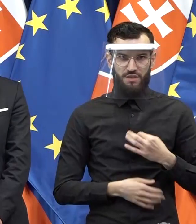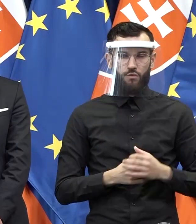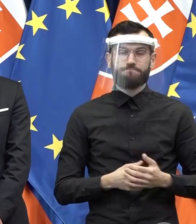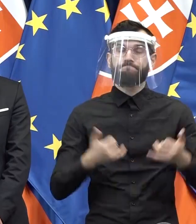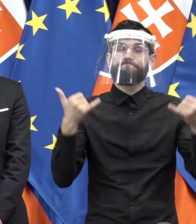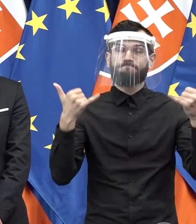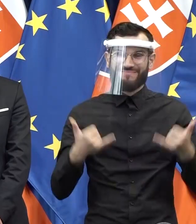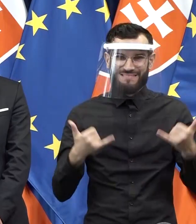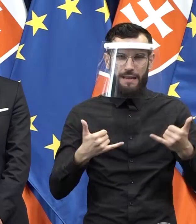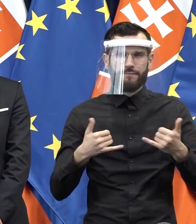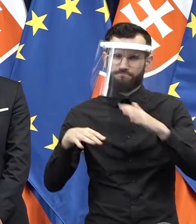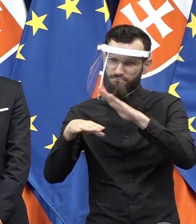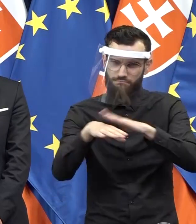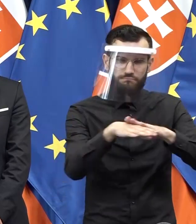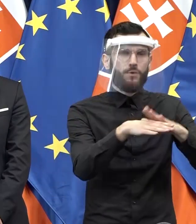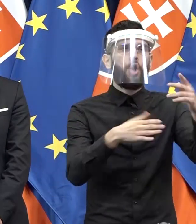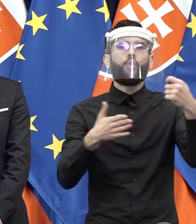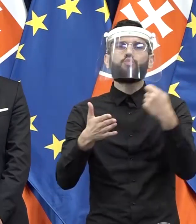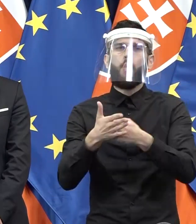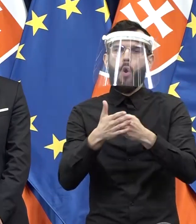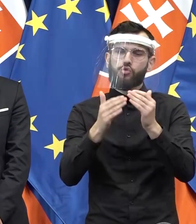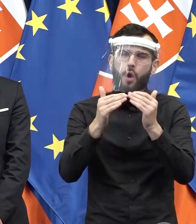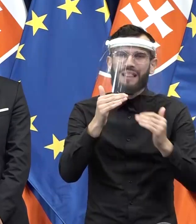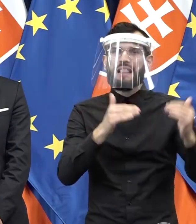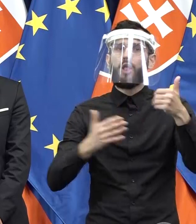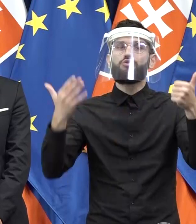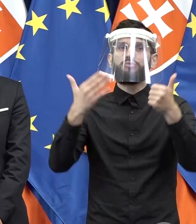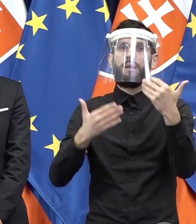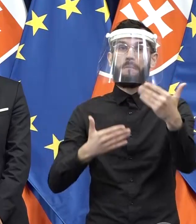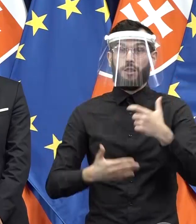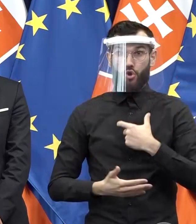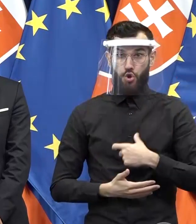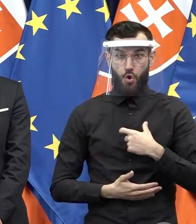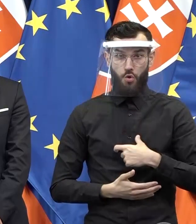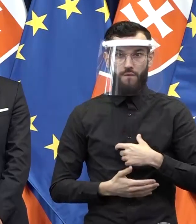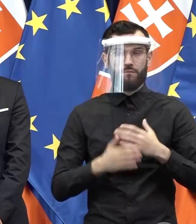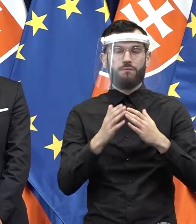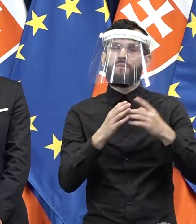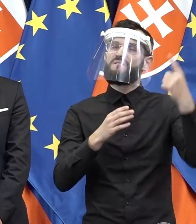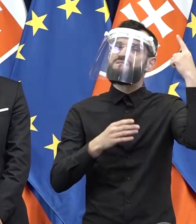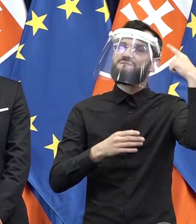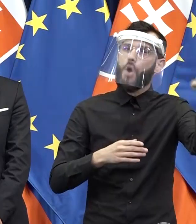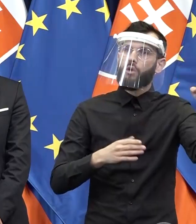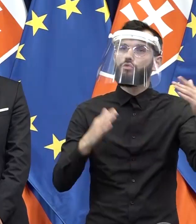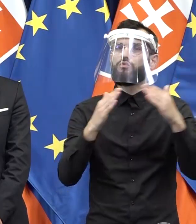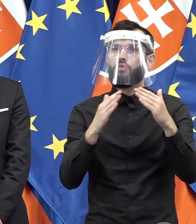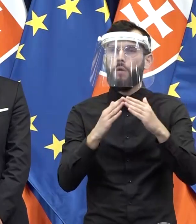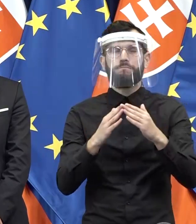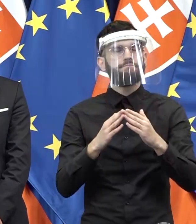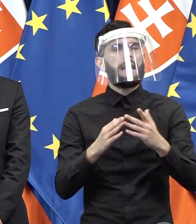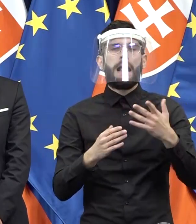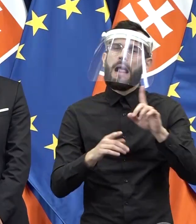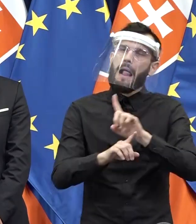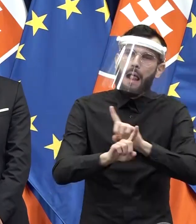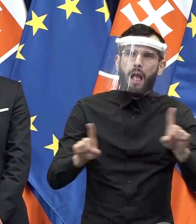týmto dôrazne vyzývame dôchodcov nad 65 rokov, aby vychádzali z domu a byť tu len v úplne